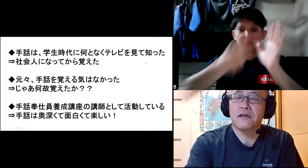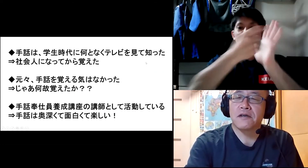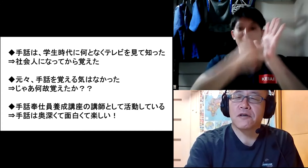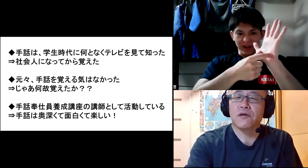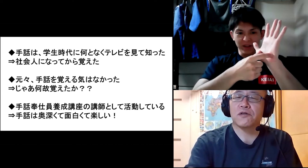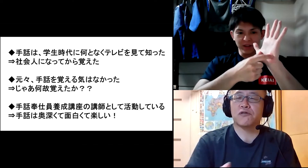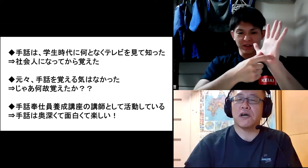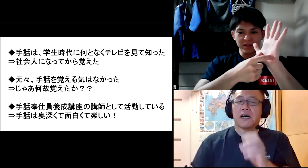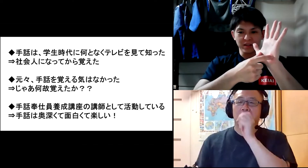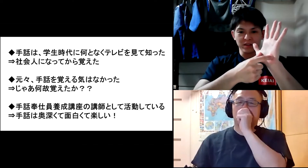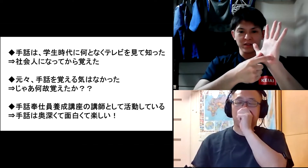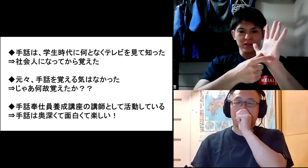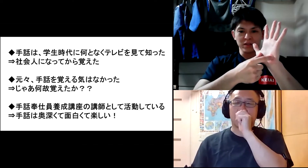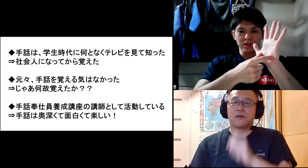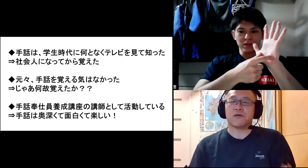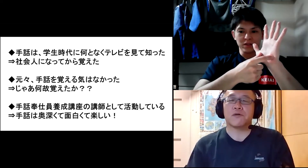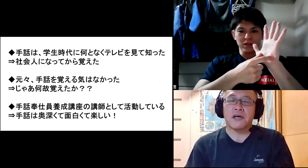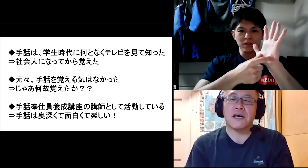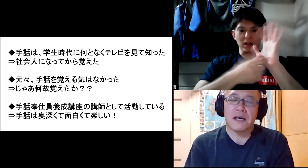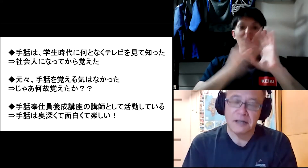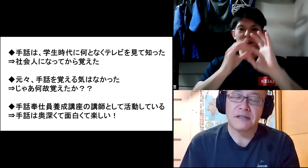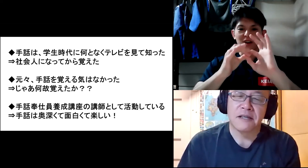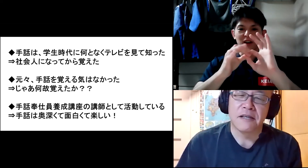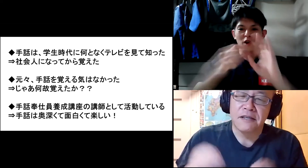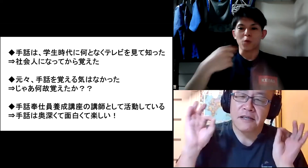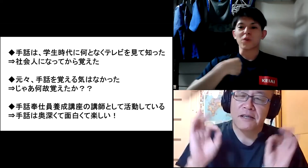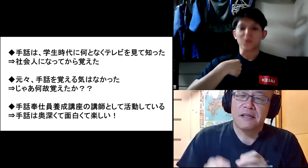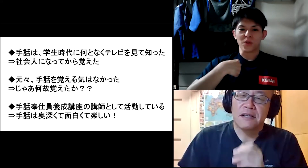で、今日手話がテーマということで、